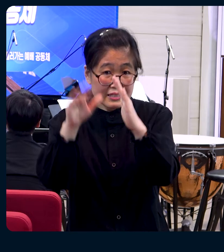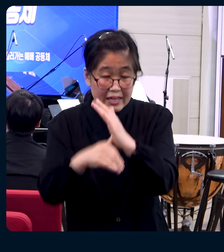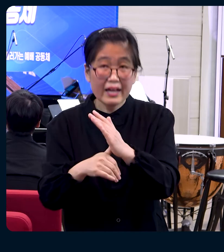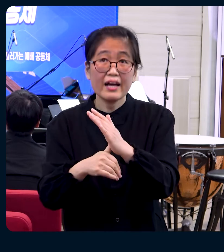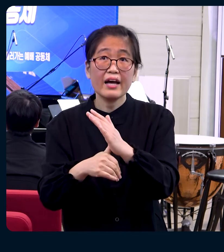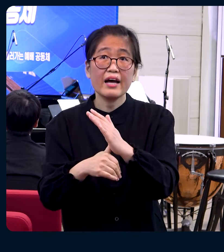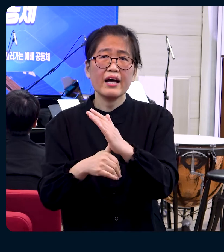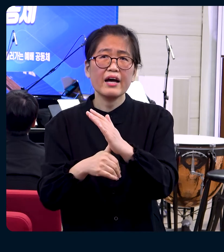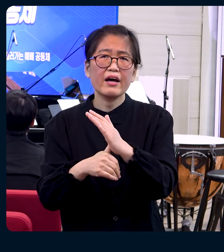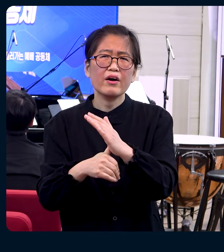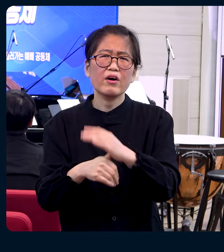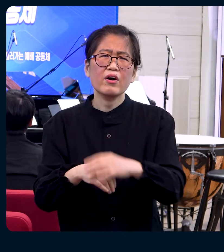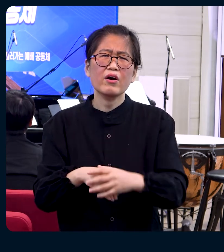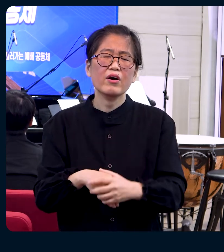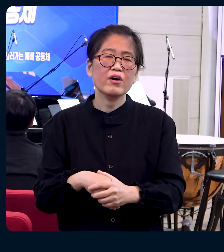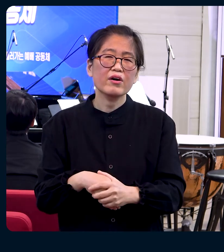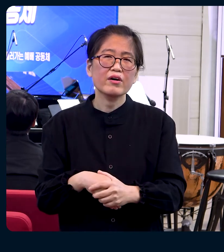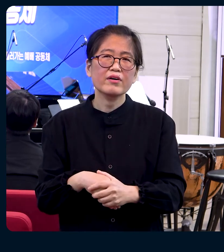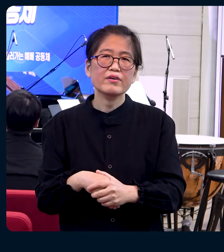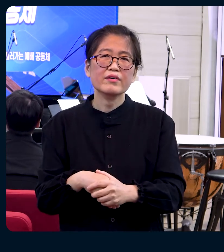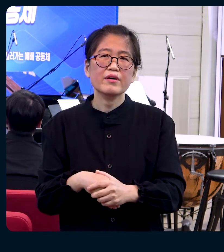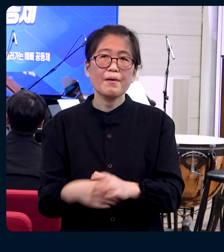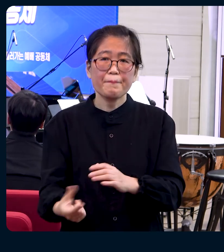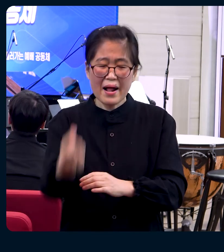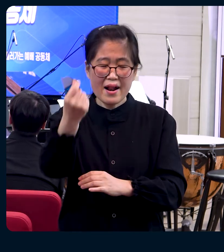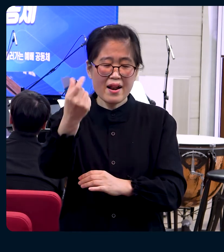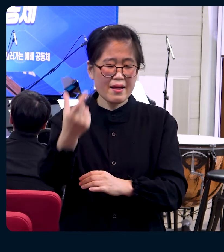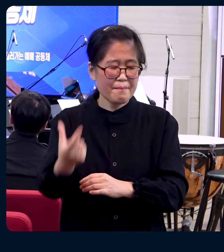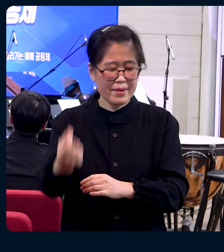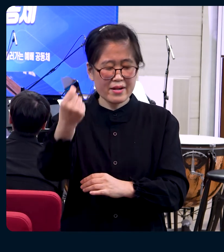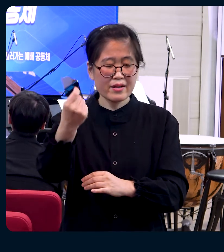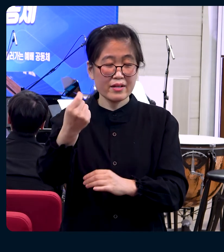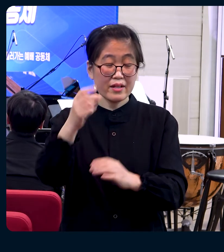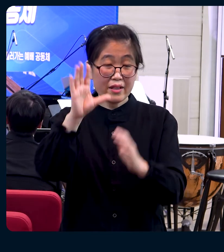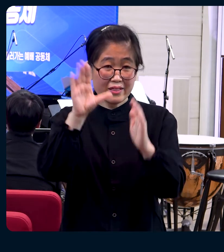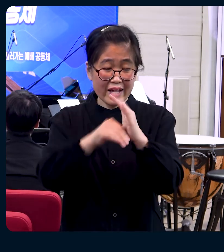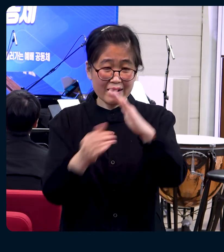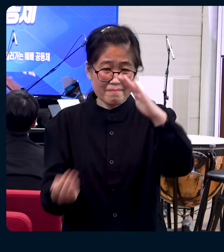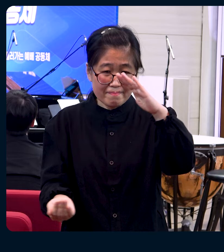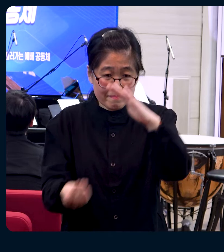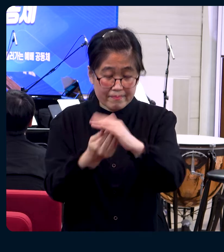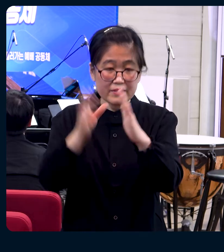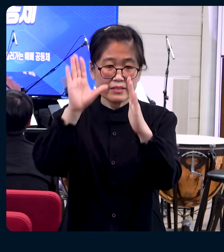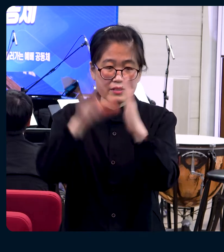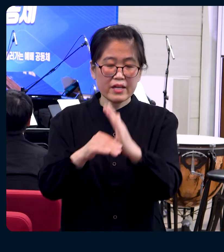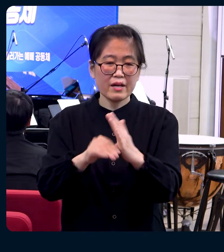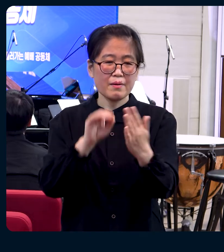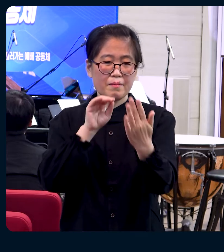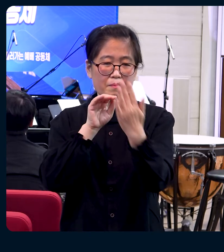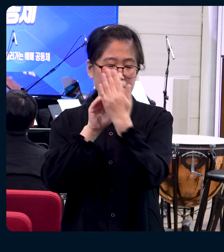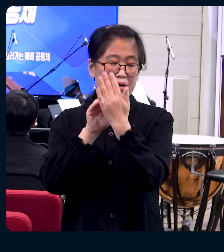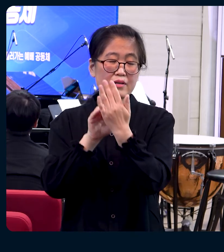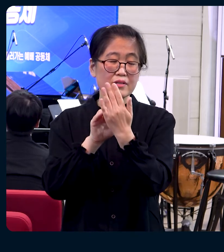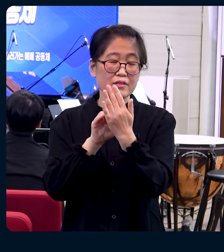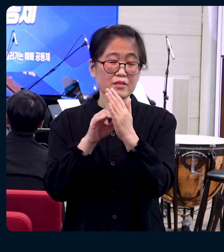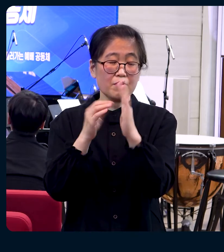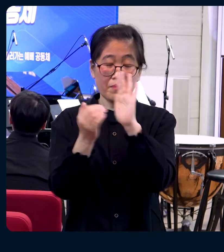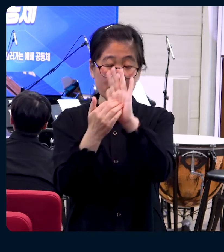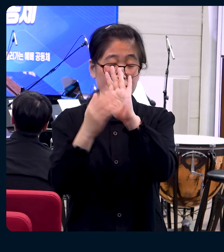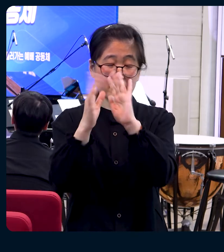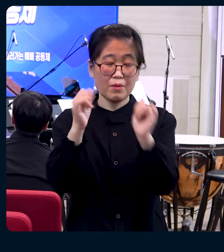순간, 주님과 한국 사람은 성품이 맞아요. 빨리빨리 일이 진행. 때가 차는 순간 막을 자가